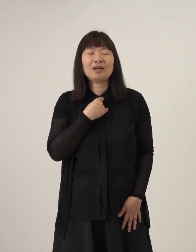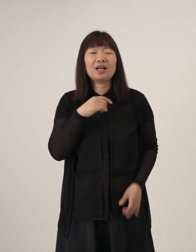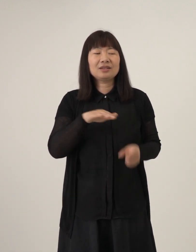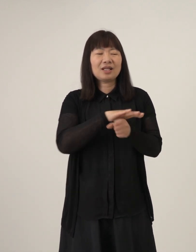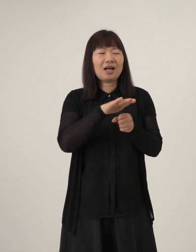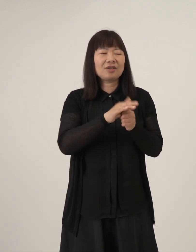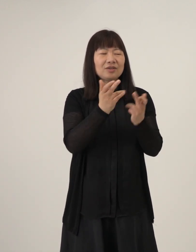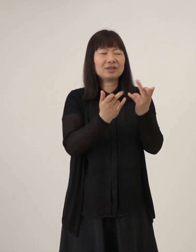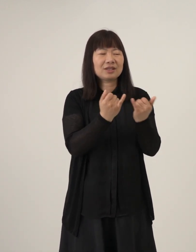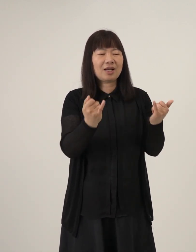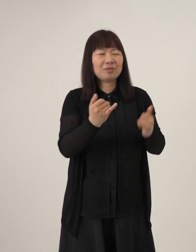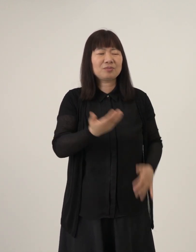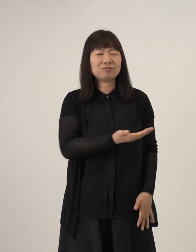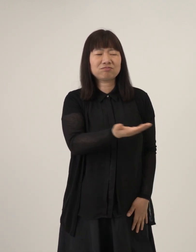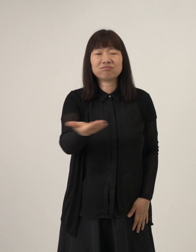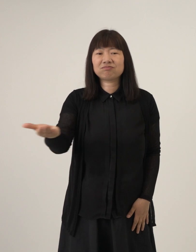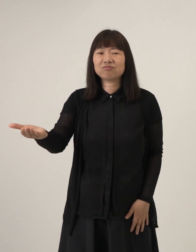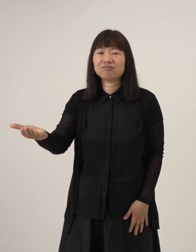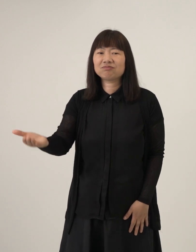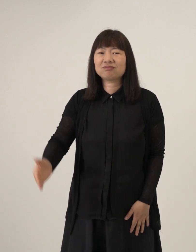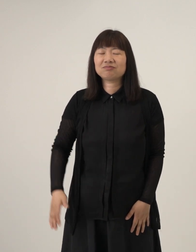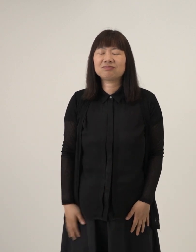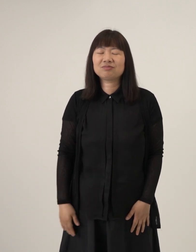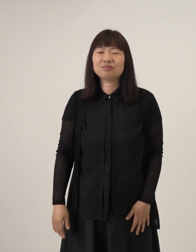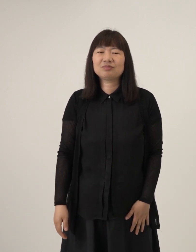사랑하는 형제자매 여러분,